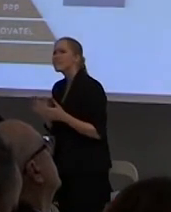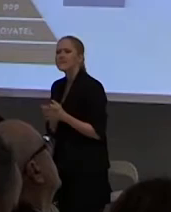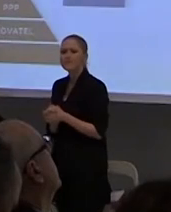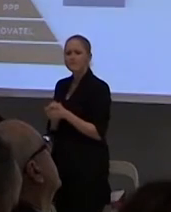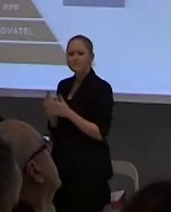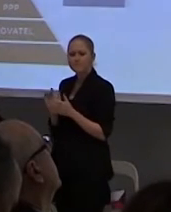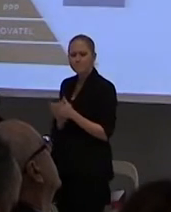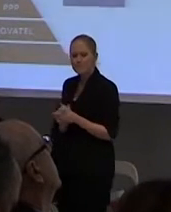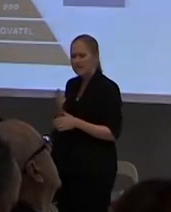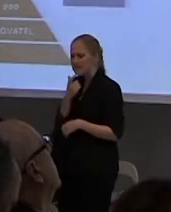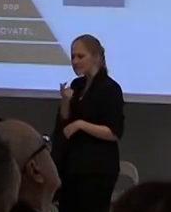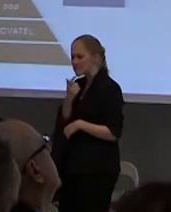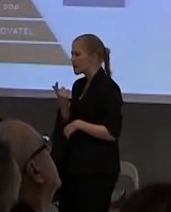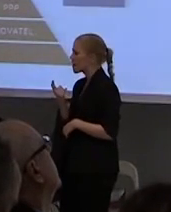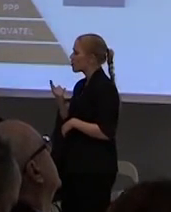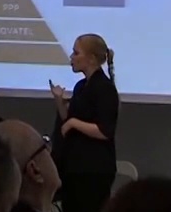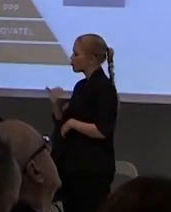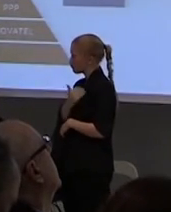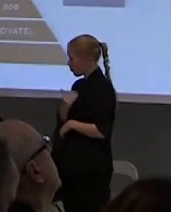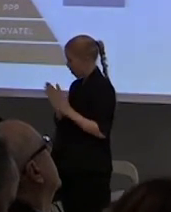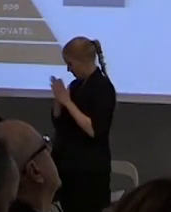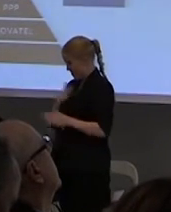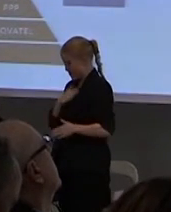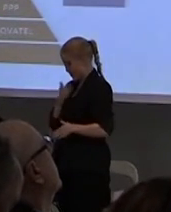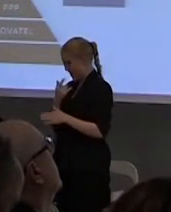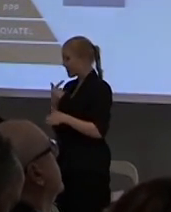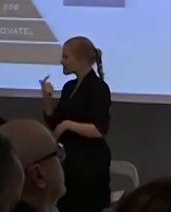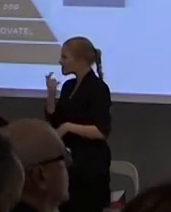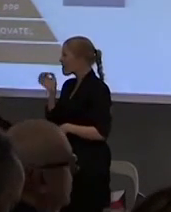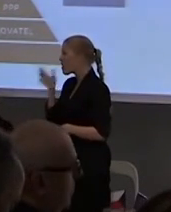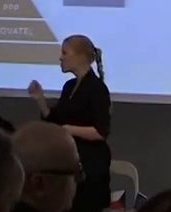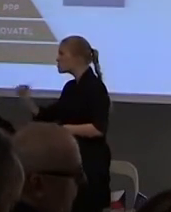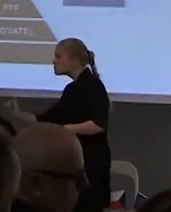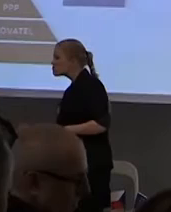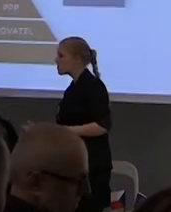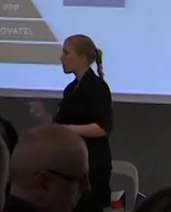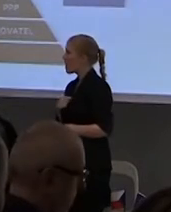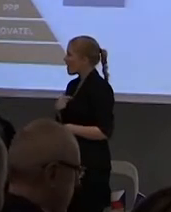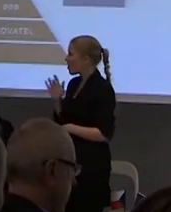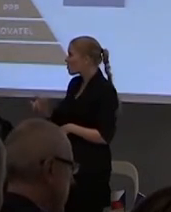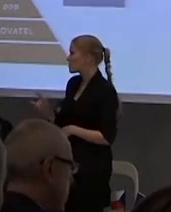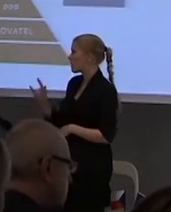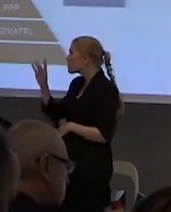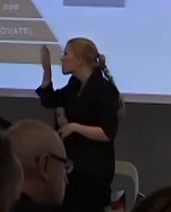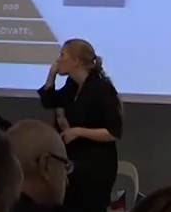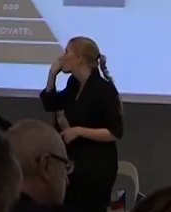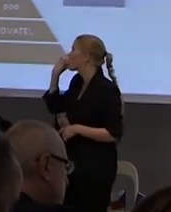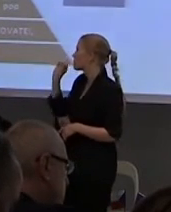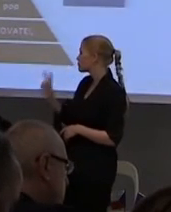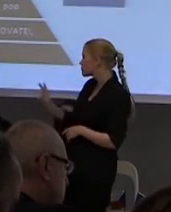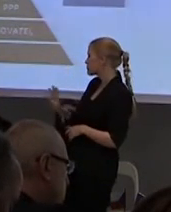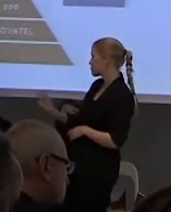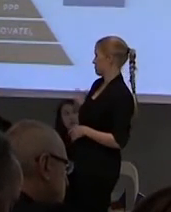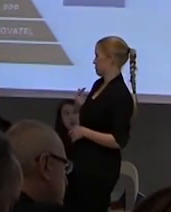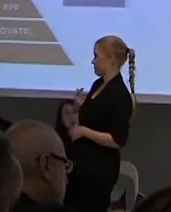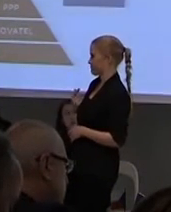že bych chtěl v té škole mít jako lepší známky, protože se mi stává, že občas ničemu nepochopím, nebo nějak mi to nejde